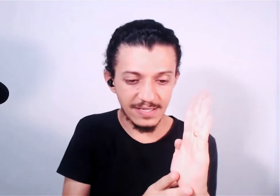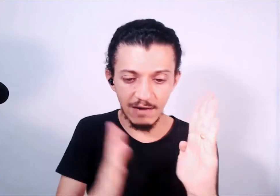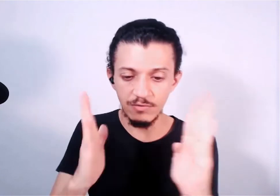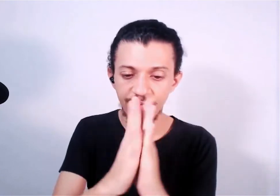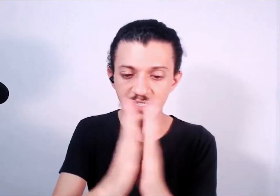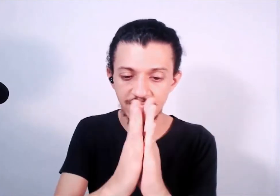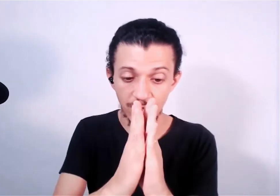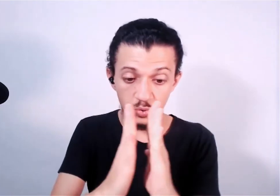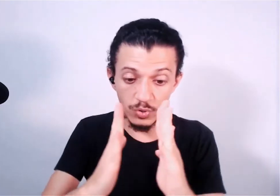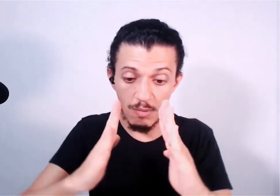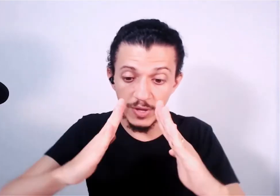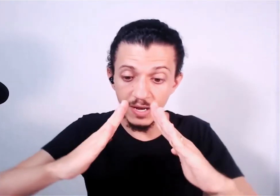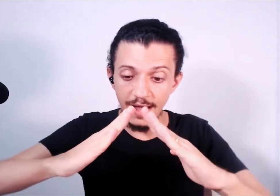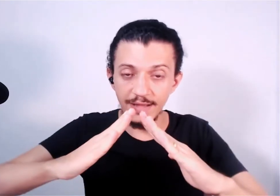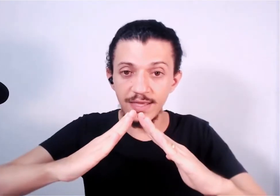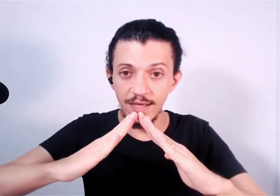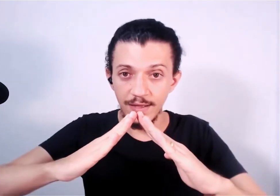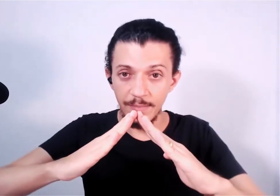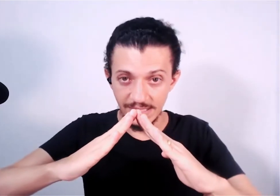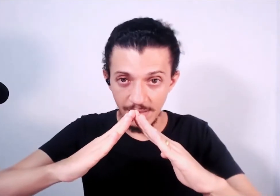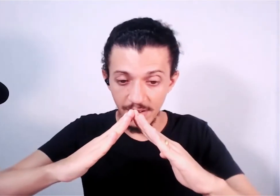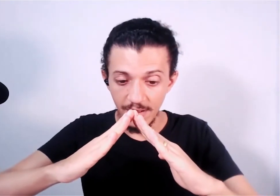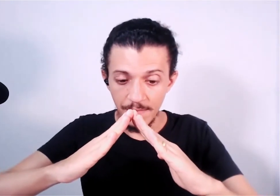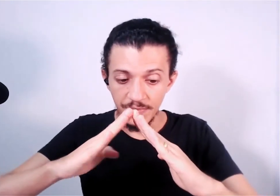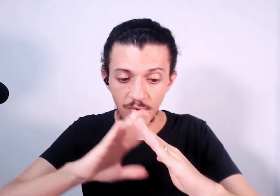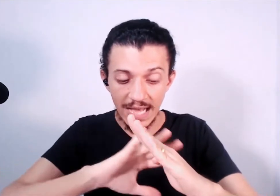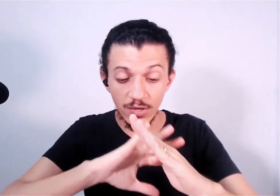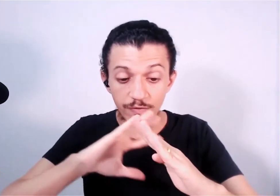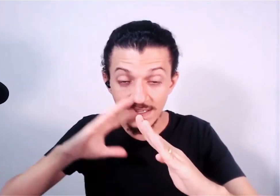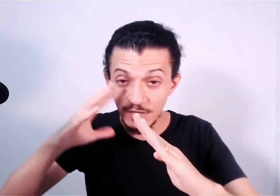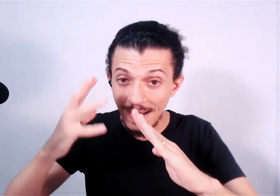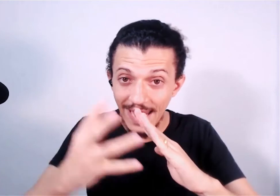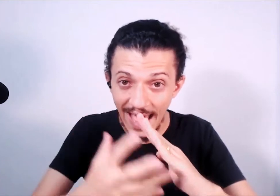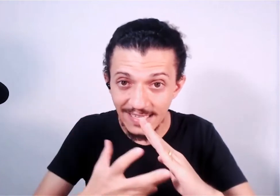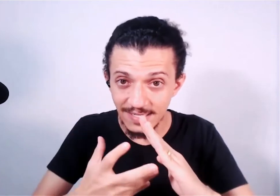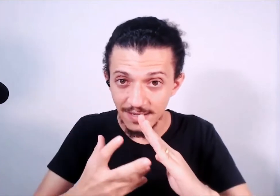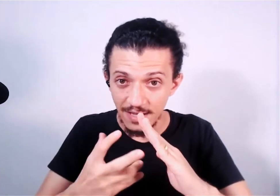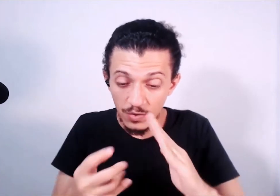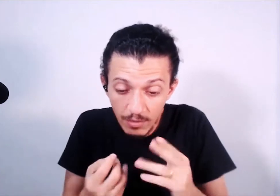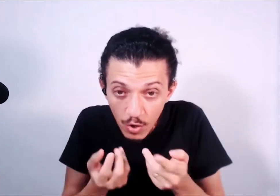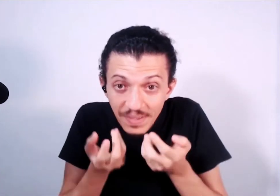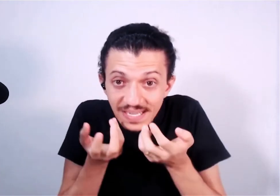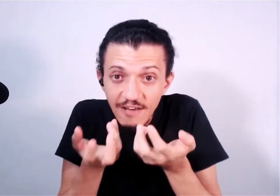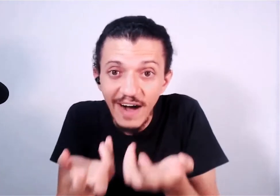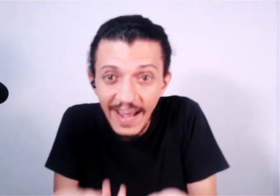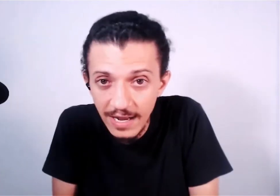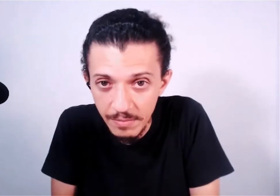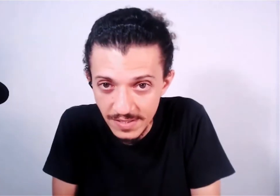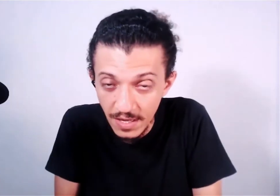eu não tô fazendo assim, eu tô com a mão inclinada aqui, percebe? Então, aqui eu tô fazendo uma análise, eu tenho que observar a Libras.